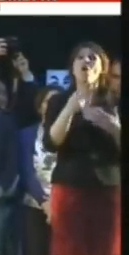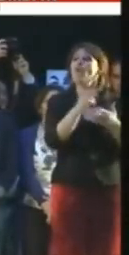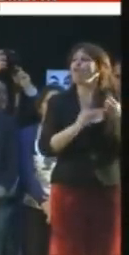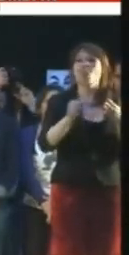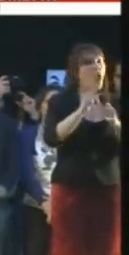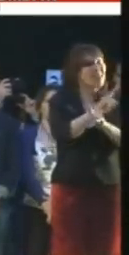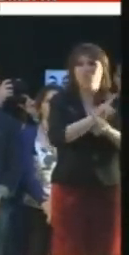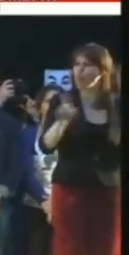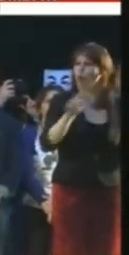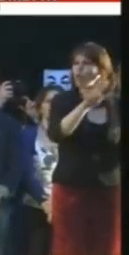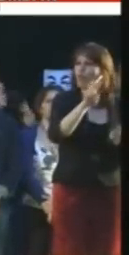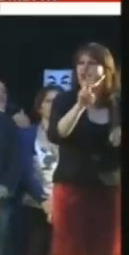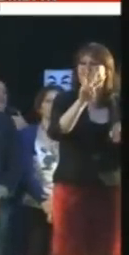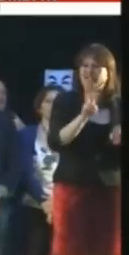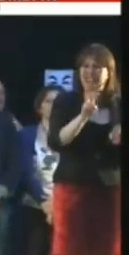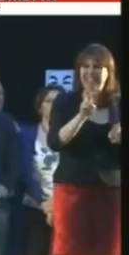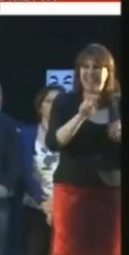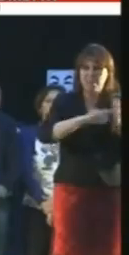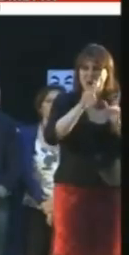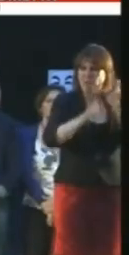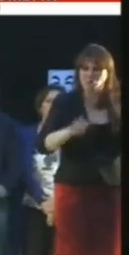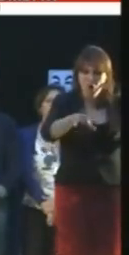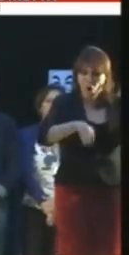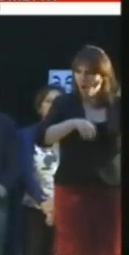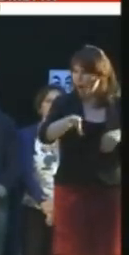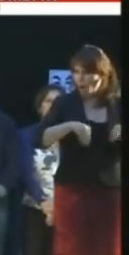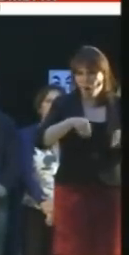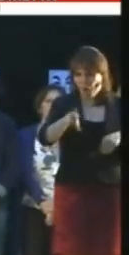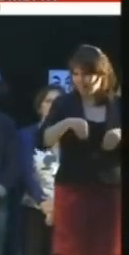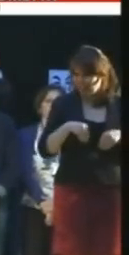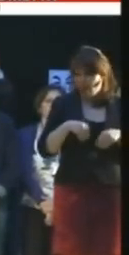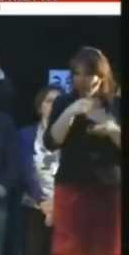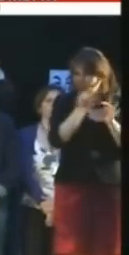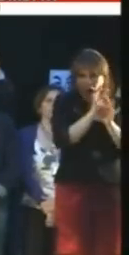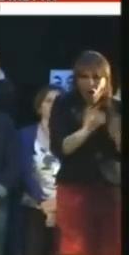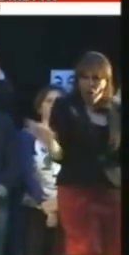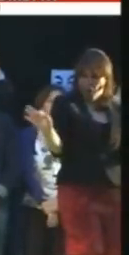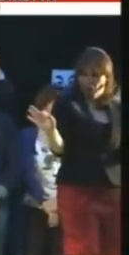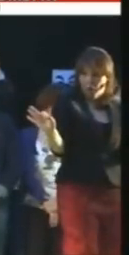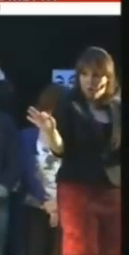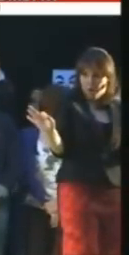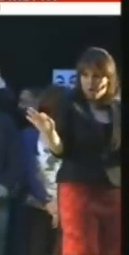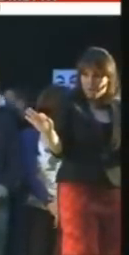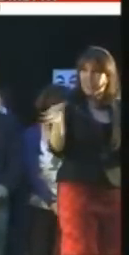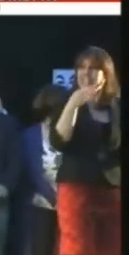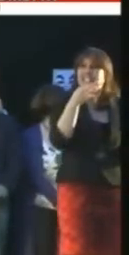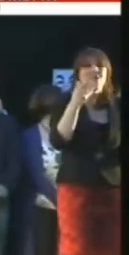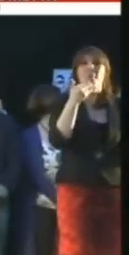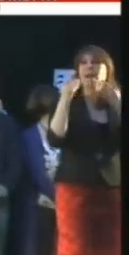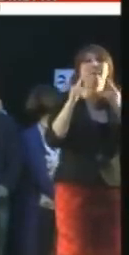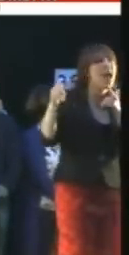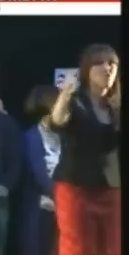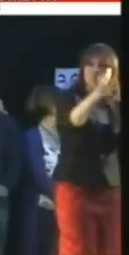non sono andati a votare 220 milioni. Cioè 220 milioni non vanno a votare. Quindi non abbiamo un